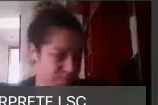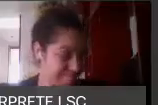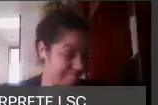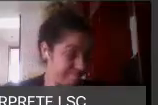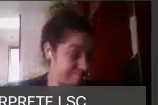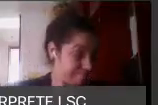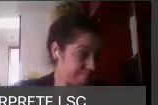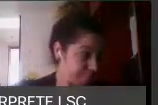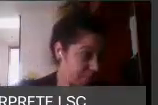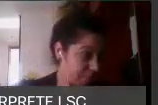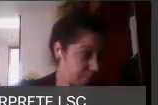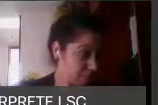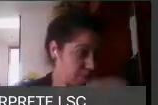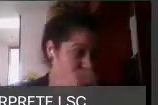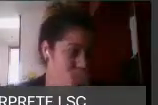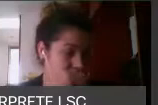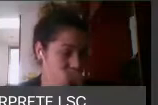¿Quién dice? Fue un momentito.